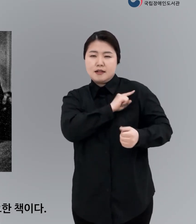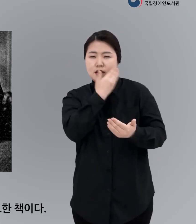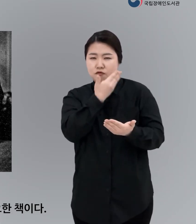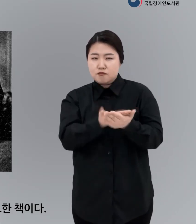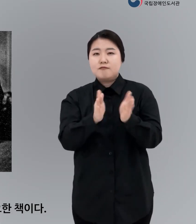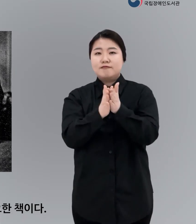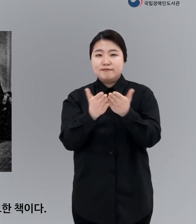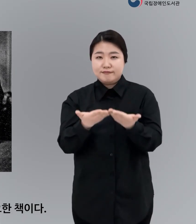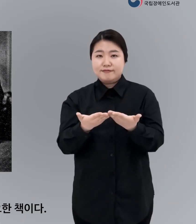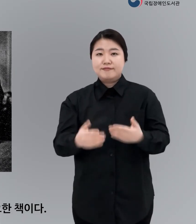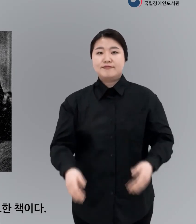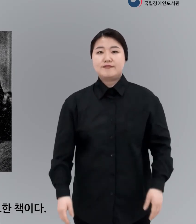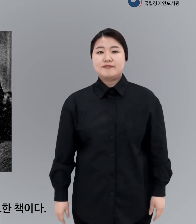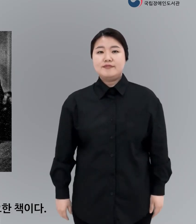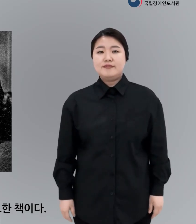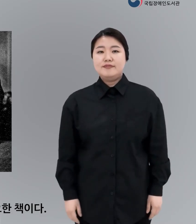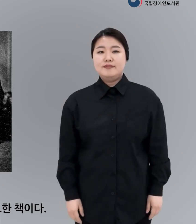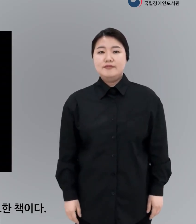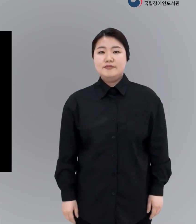동시에 가장 중요한 책이다.